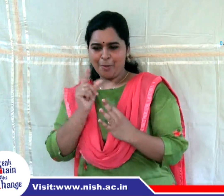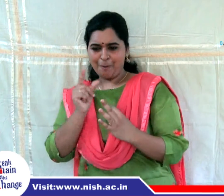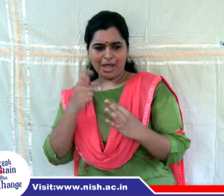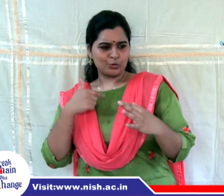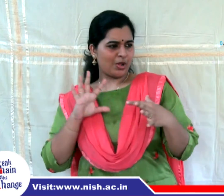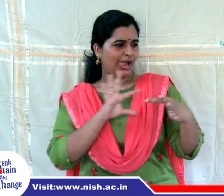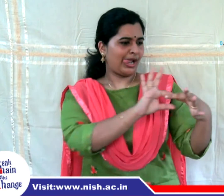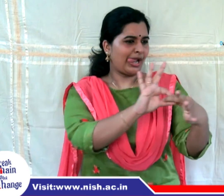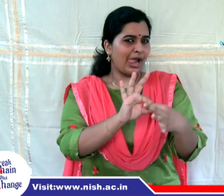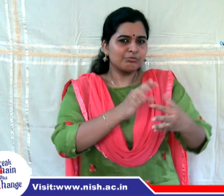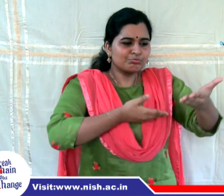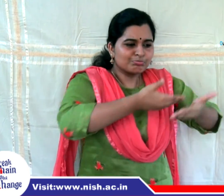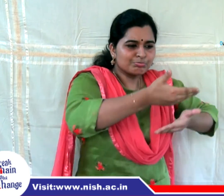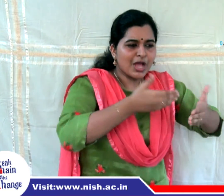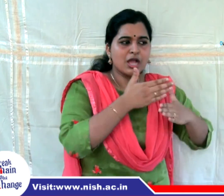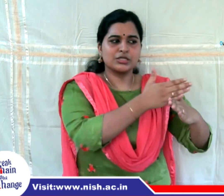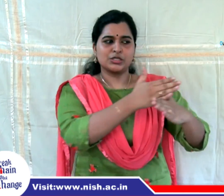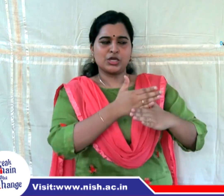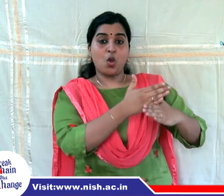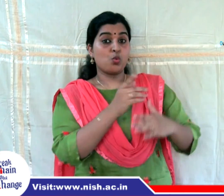ഉപയോഗിക്കുന്ന വസ്തുക്കൾ സ്പർശിക്കുകയോ ചെയ്യരുത്.